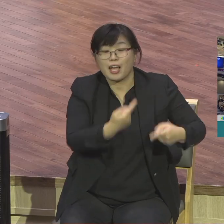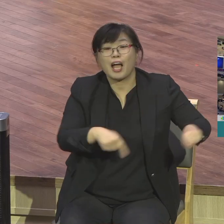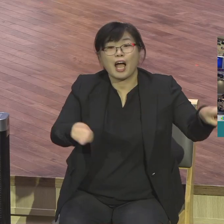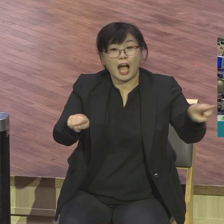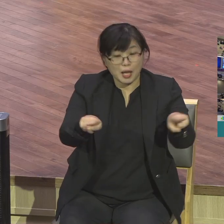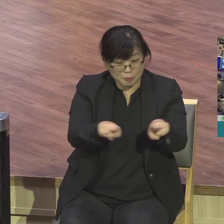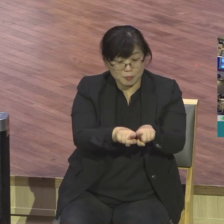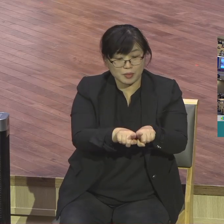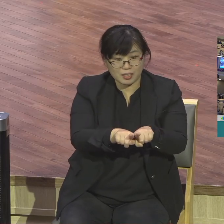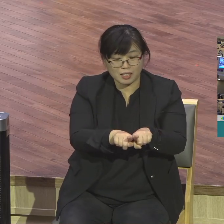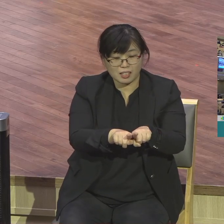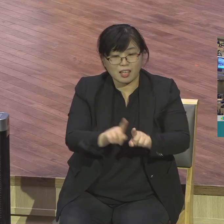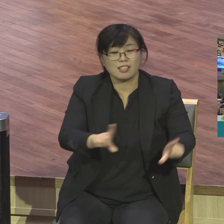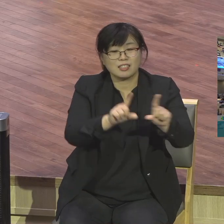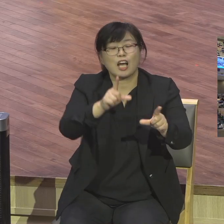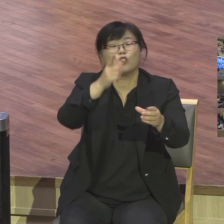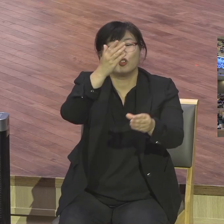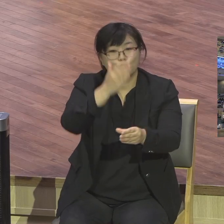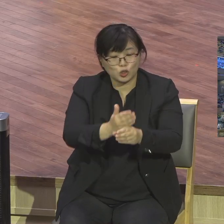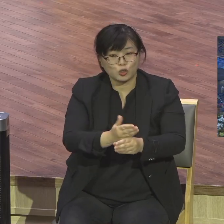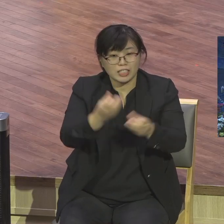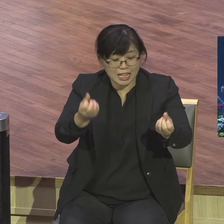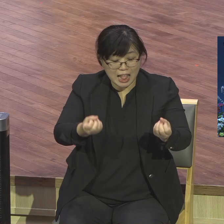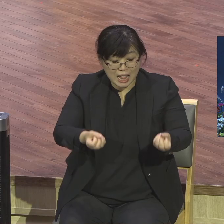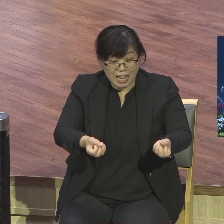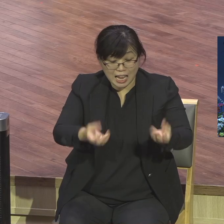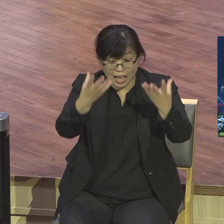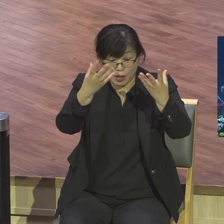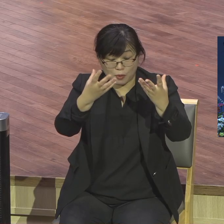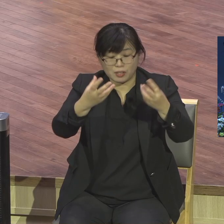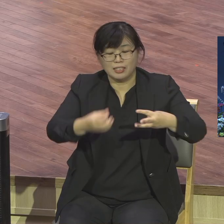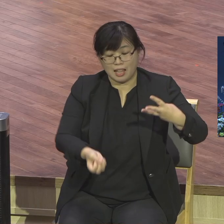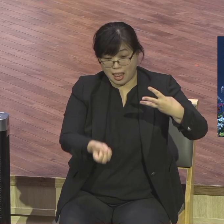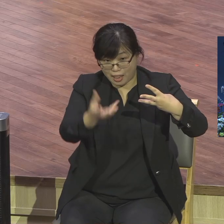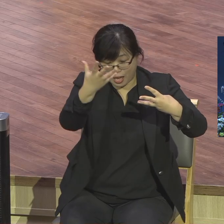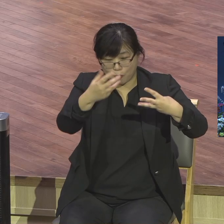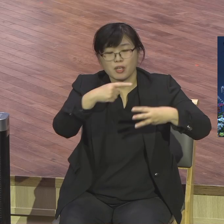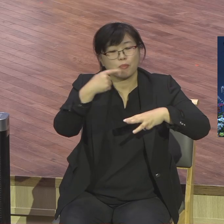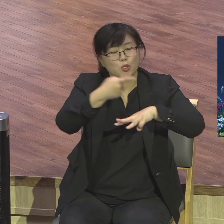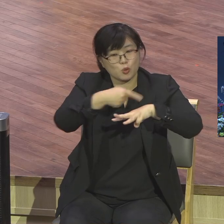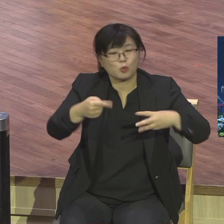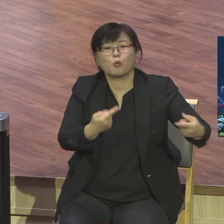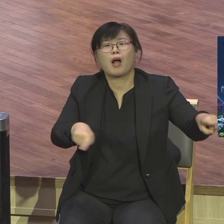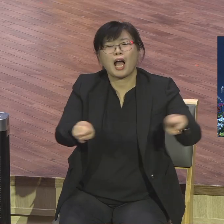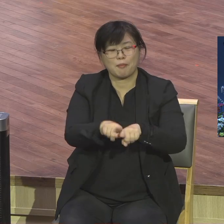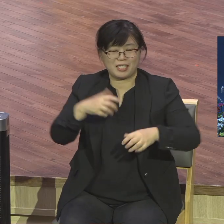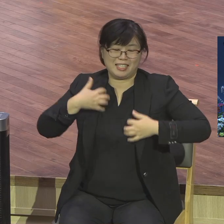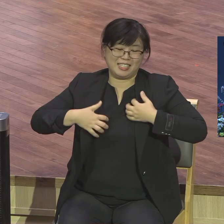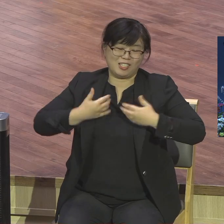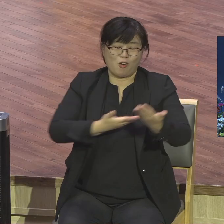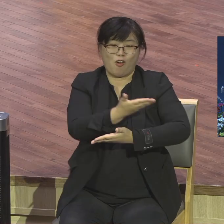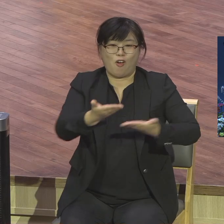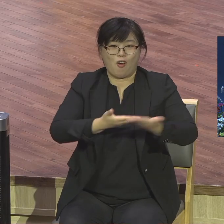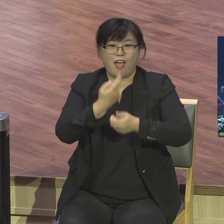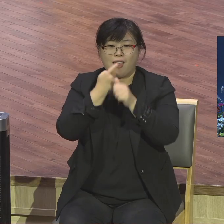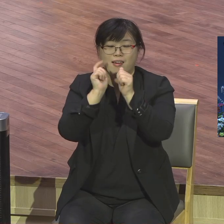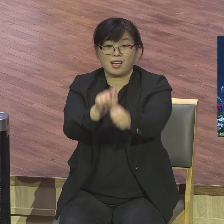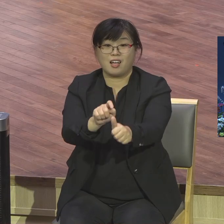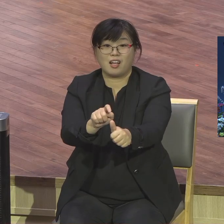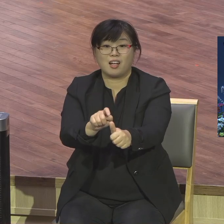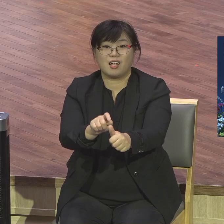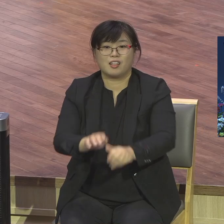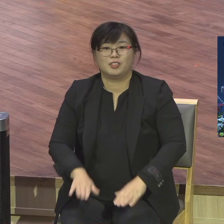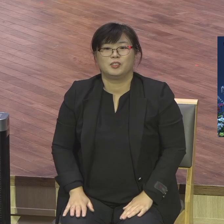기업이 없음이니라 자 모세는요 가난한 땅에서 하나님께